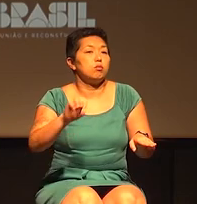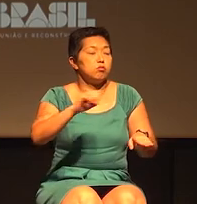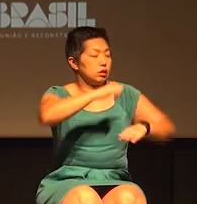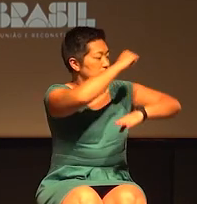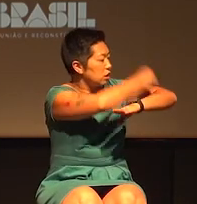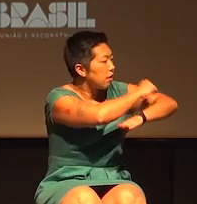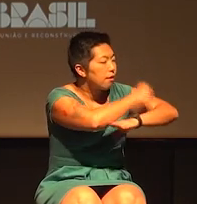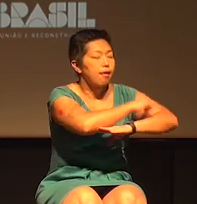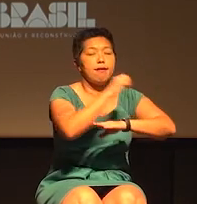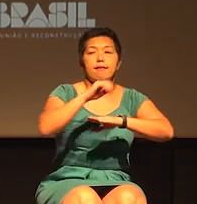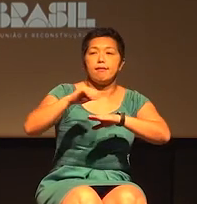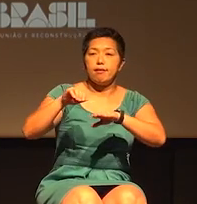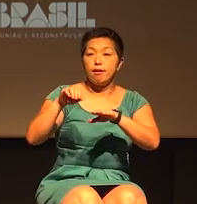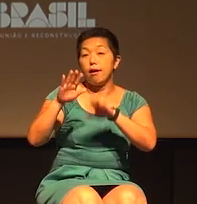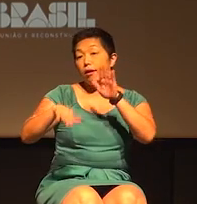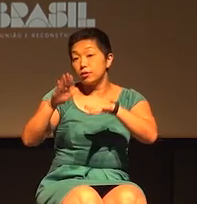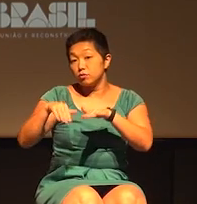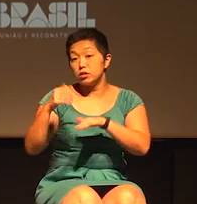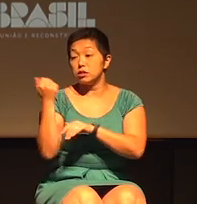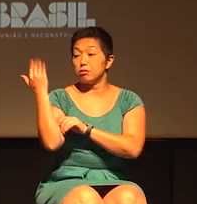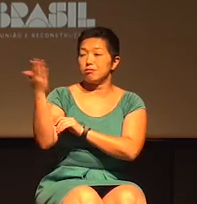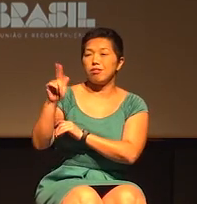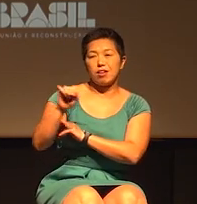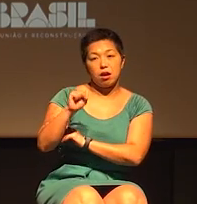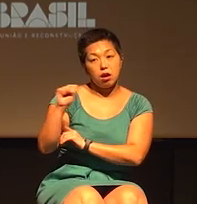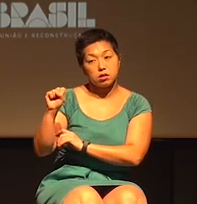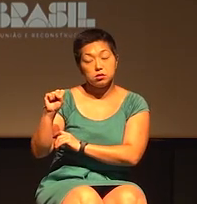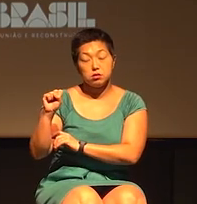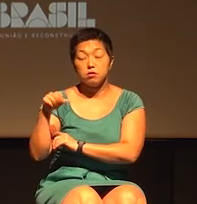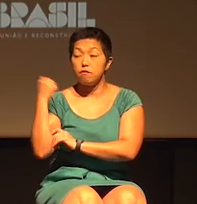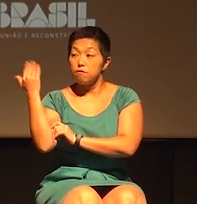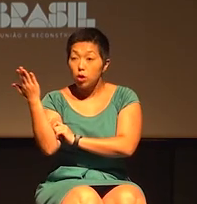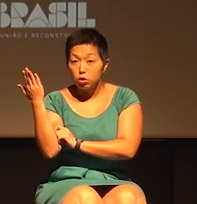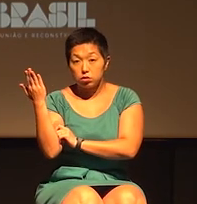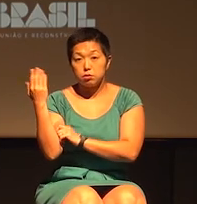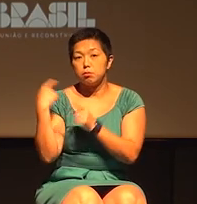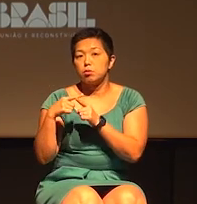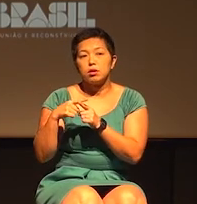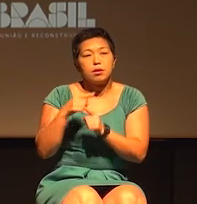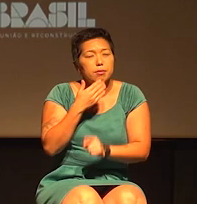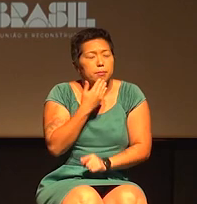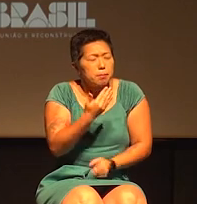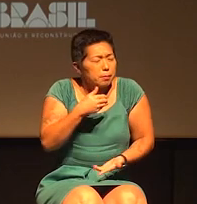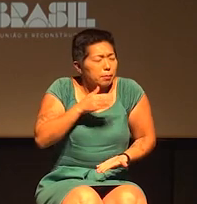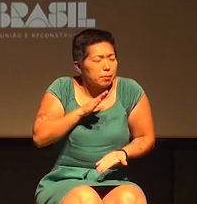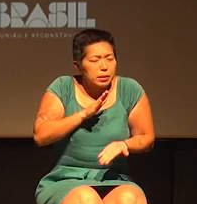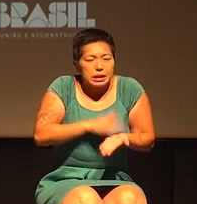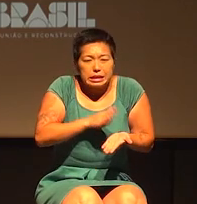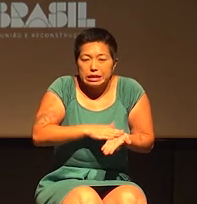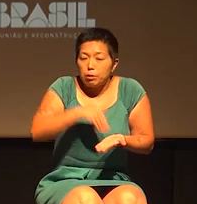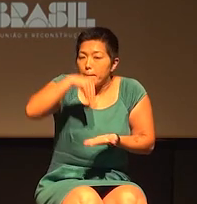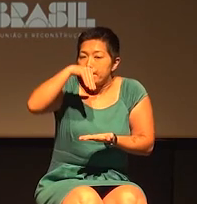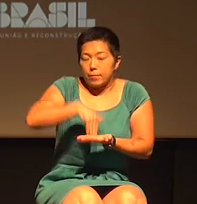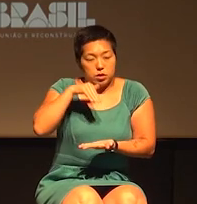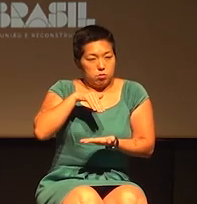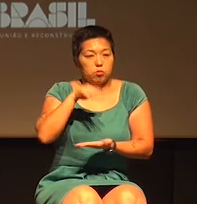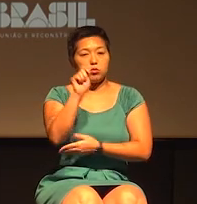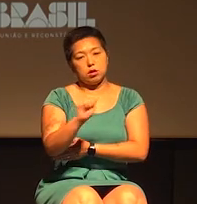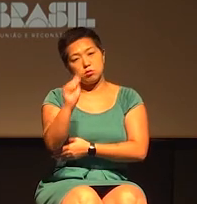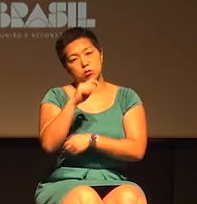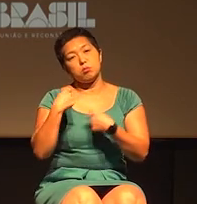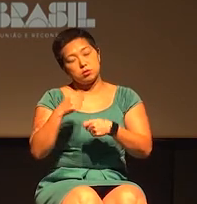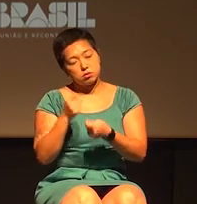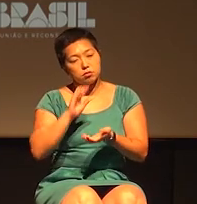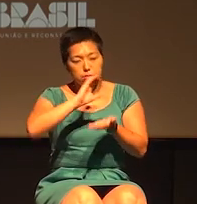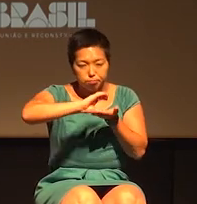janela o lugar fora pro botijão de gás Mas é isso porque a gente quis exigir o mínimo possível pras associações E aí tinha que dar